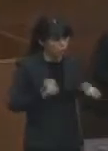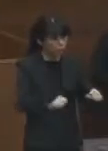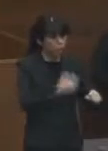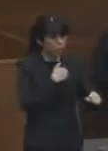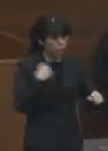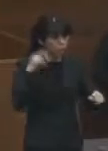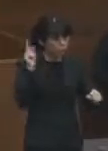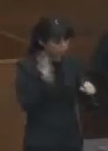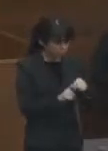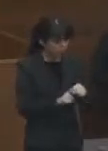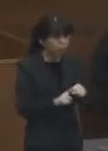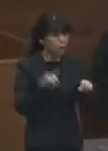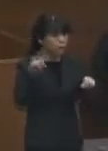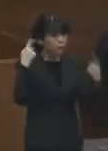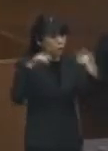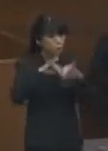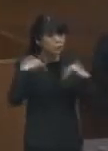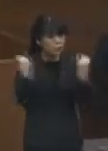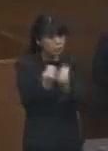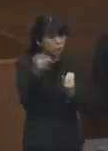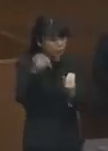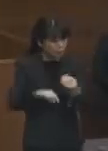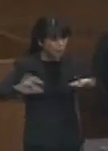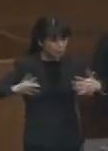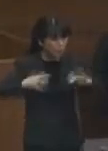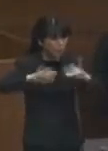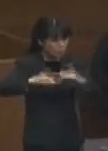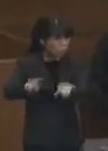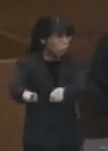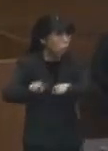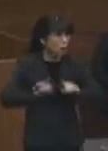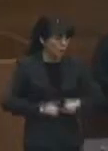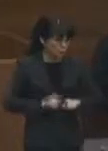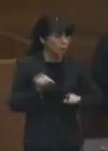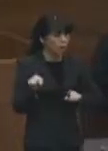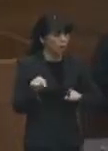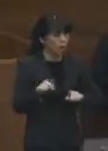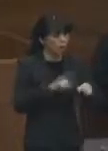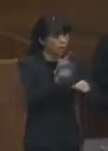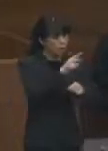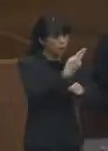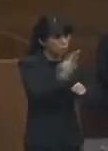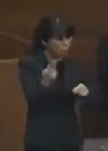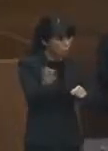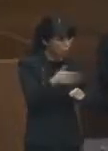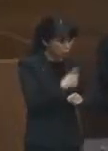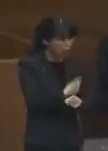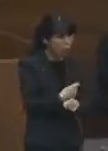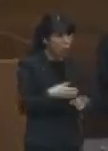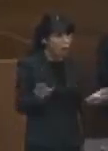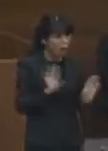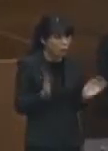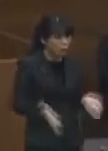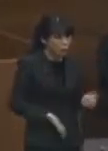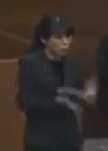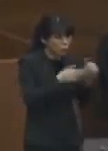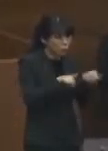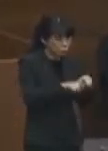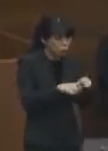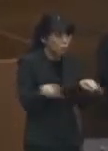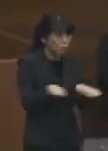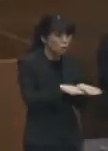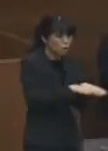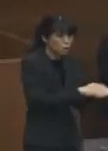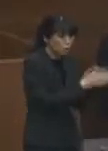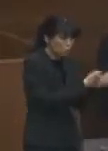ため、検討チームにおける議論も踏まえ、来年度から育児休業者などを除いた実働